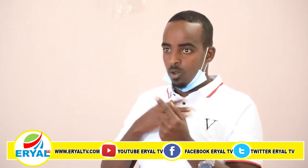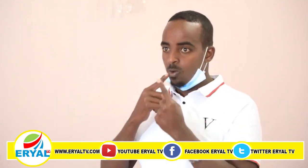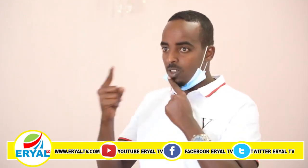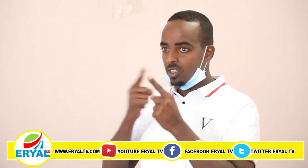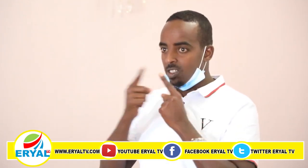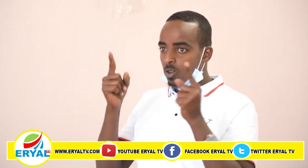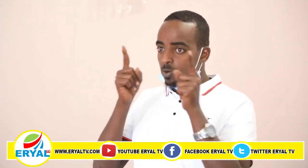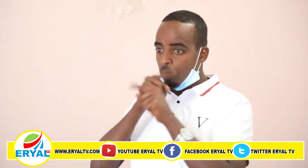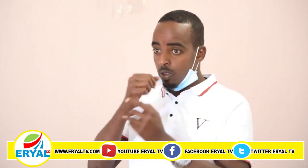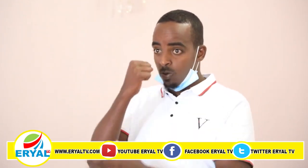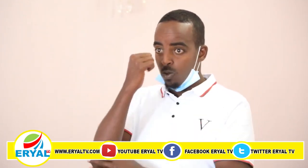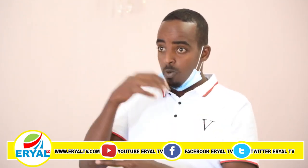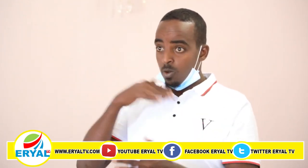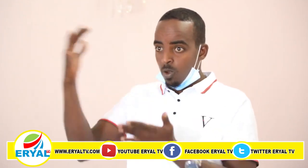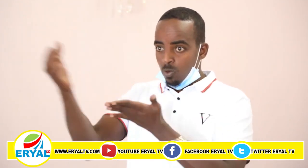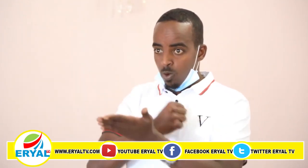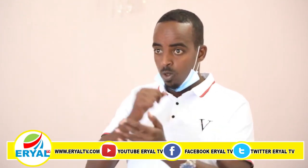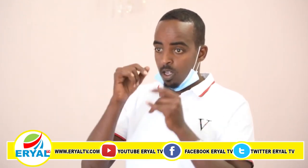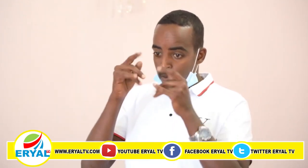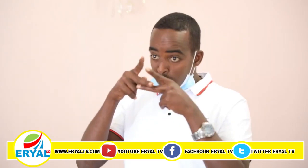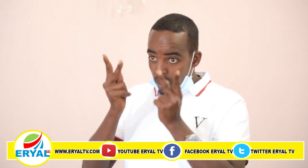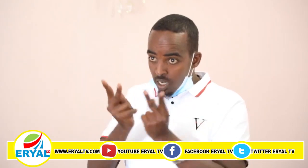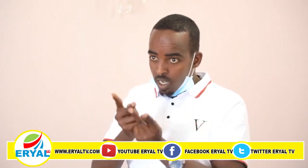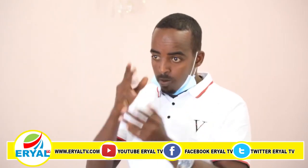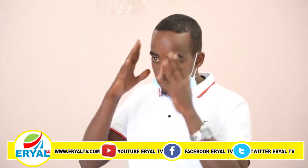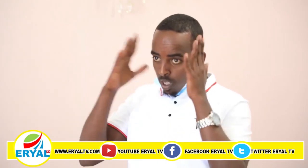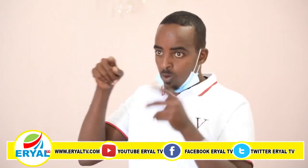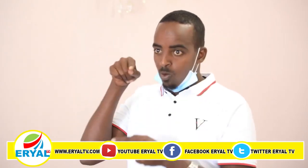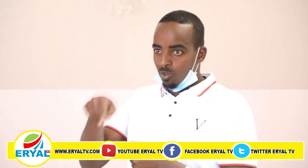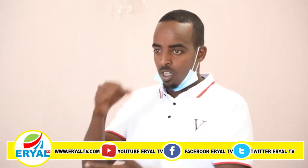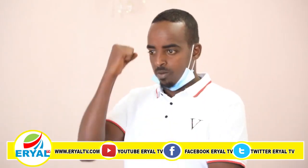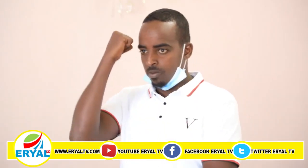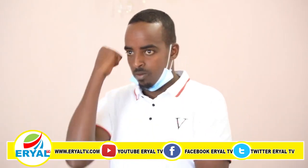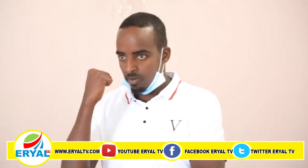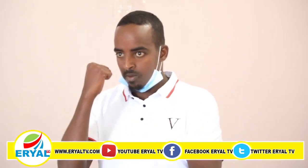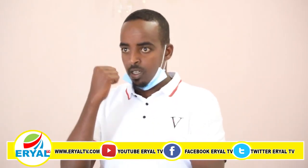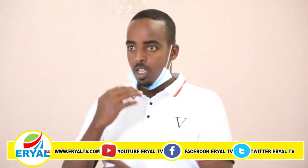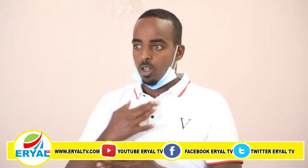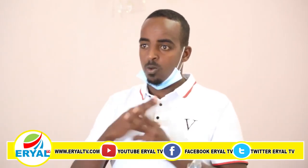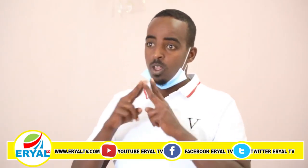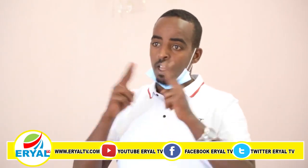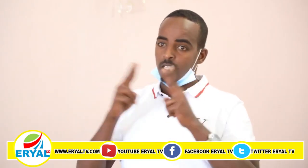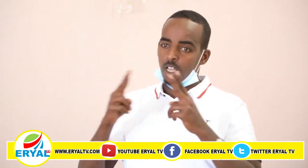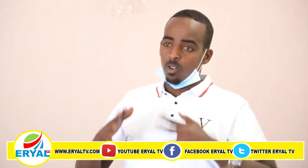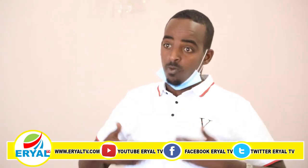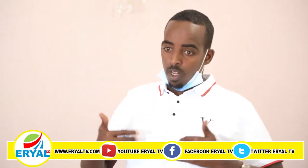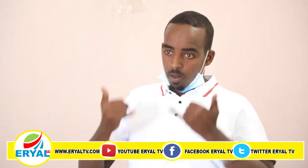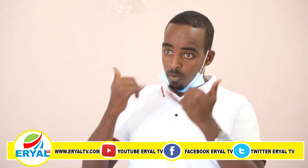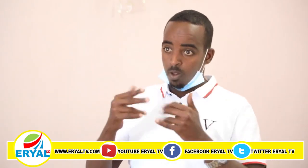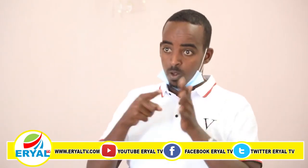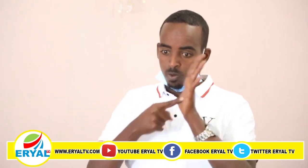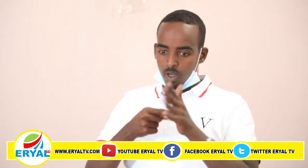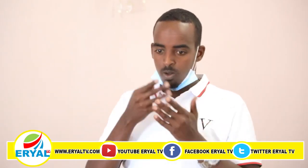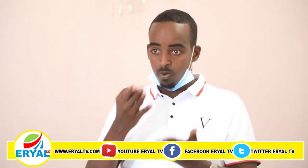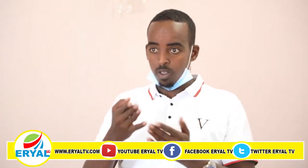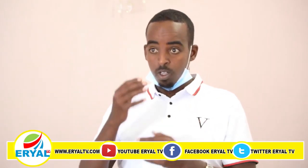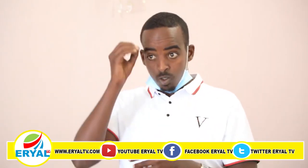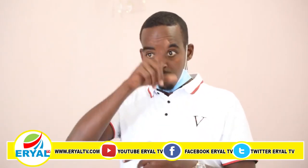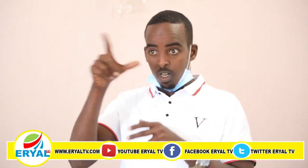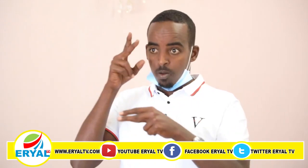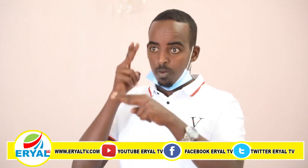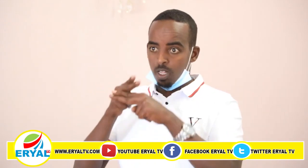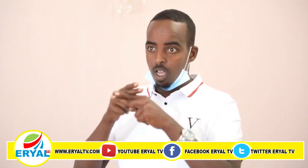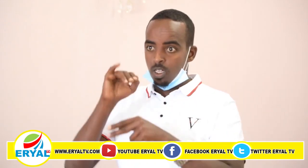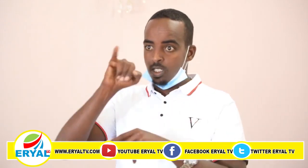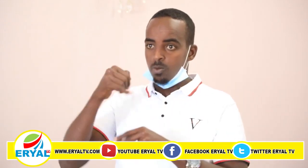doonaa. Markii aanu madaxweyne ku-xigeenka wada hadlaynay, aan ku kulannay madaxtooyada, runtii wasiirku ballanqaad buu noo